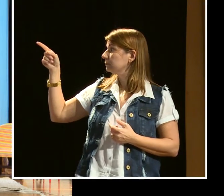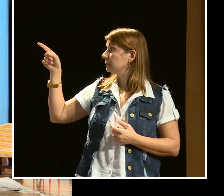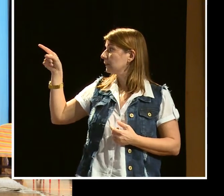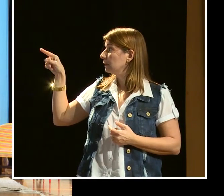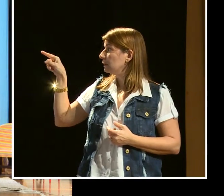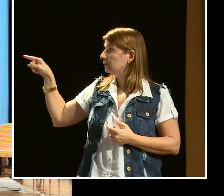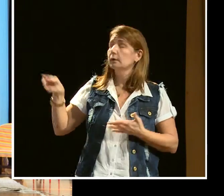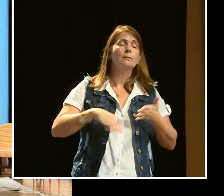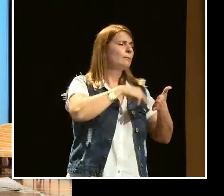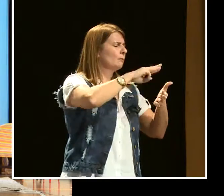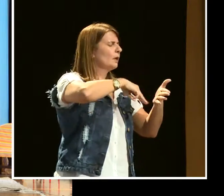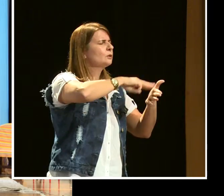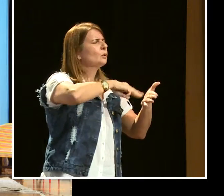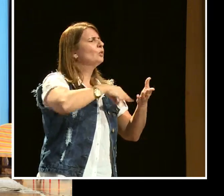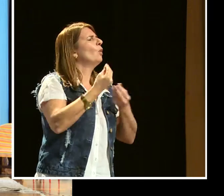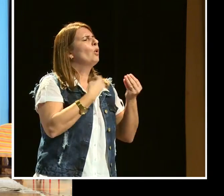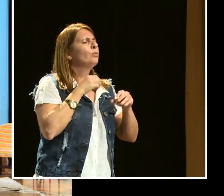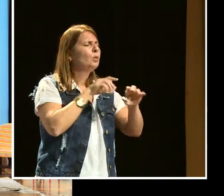a subjetividade dessa língua.